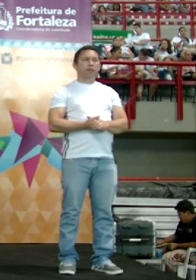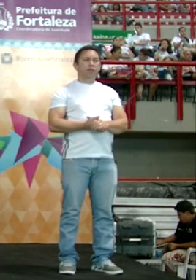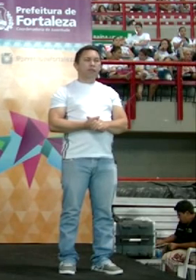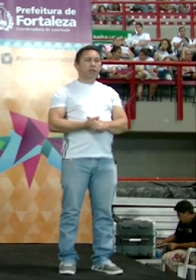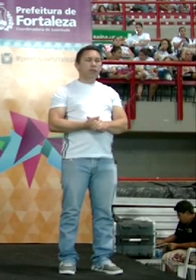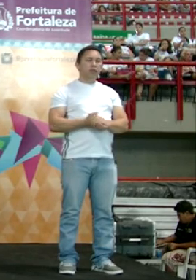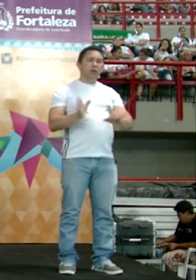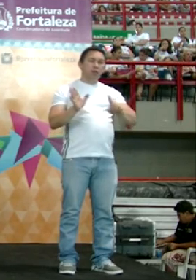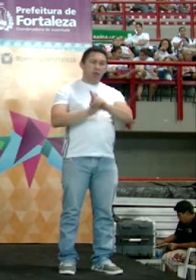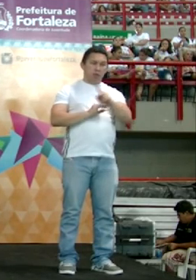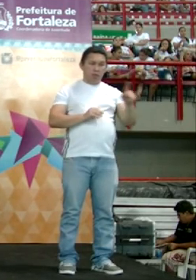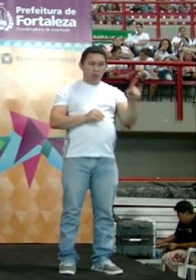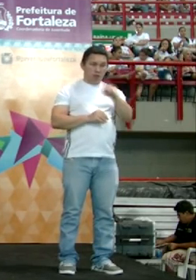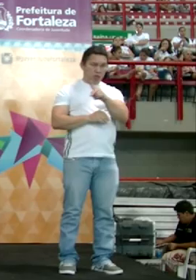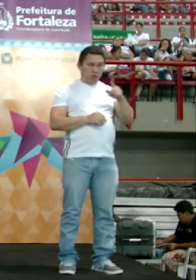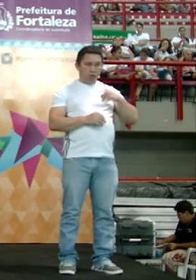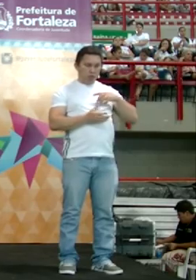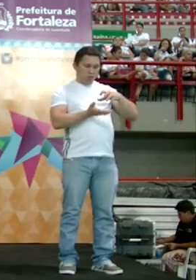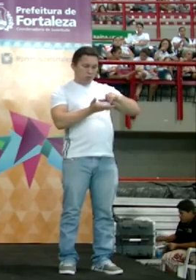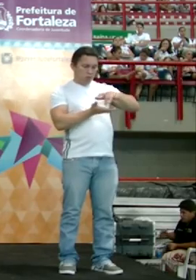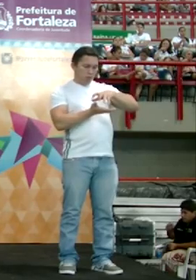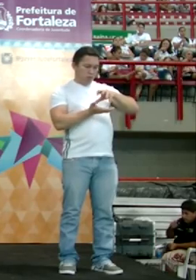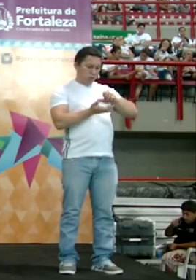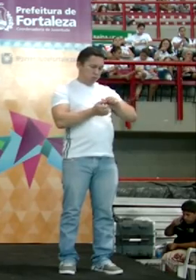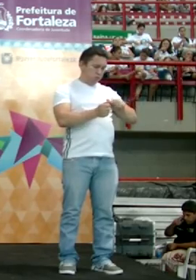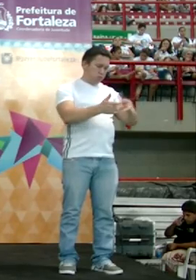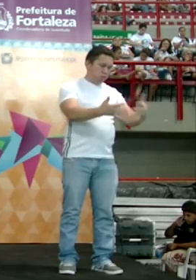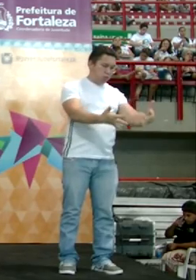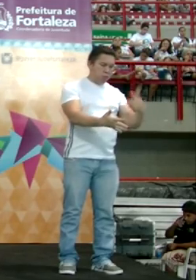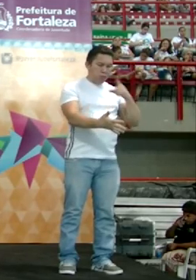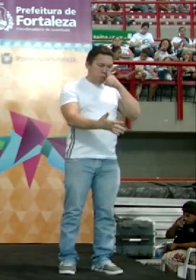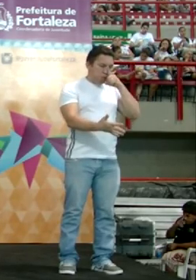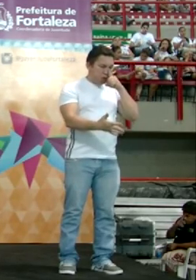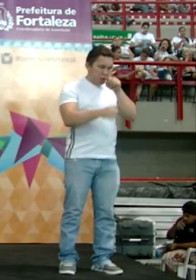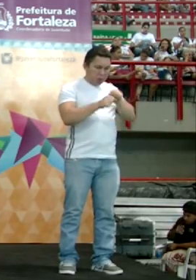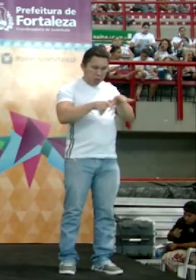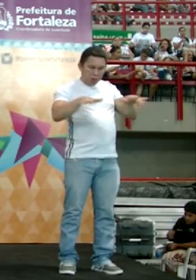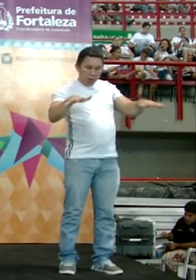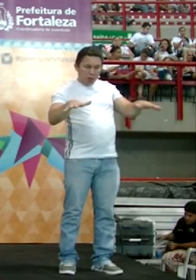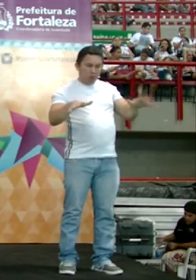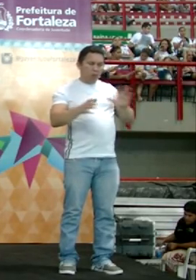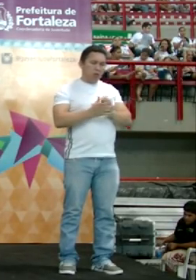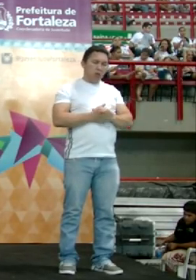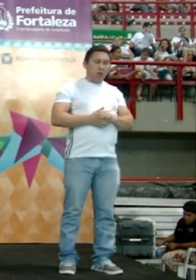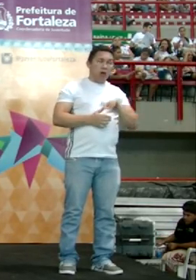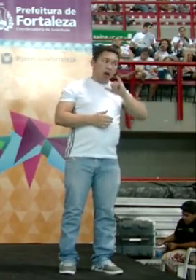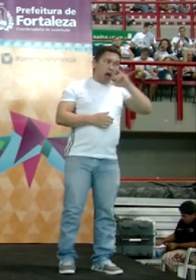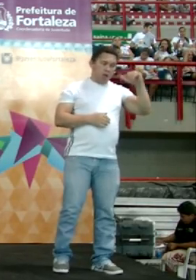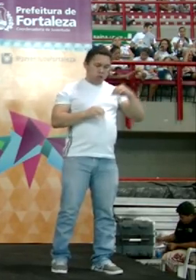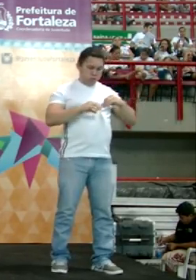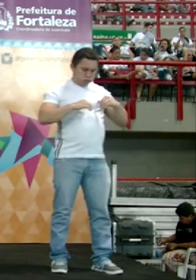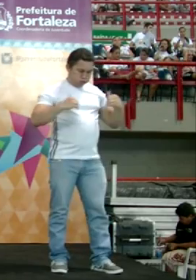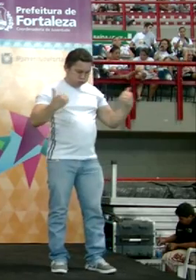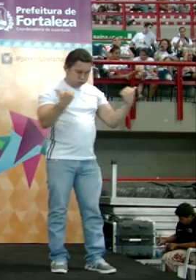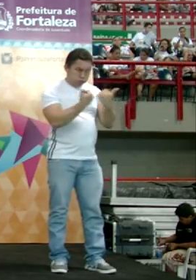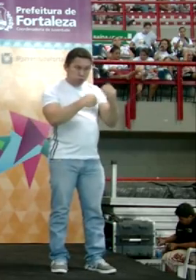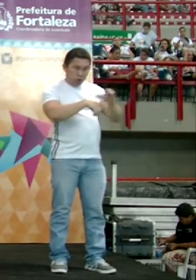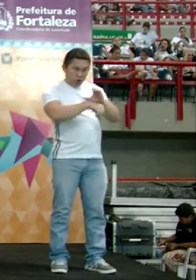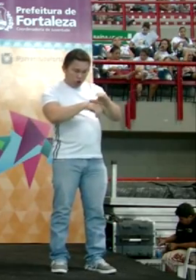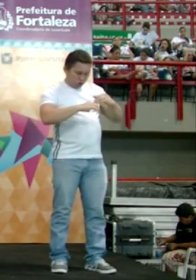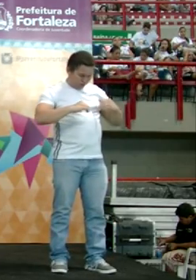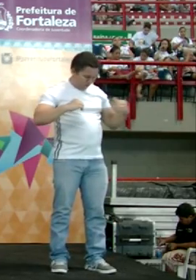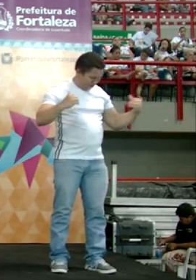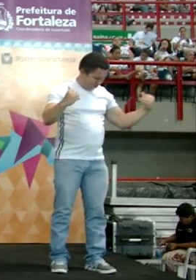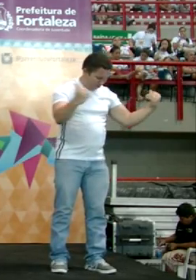Tem algum risco de despejar o material radioativo no mar? Se ele tiver dentro do concreto lá, do cilindro de concreto, não,